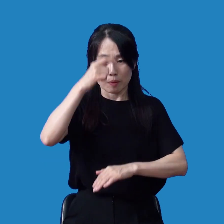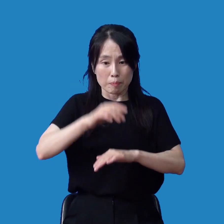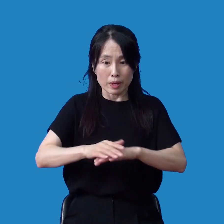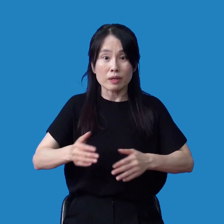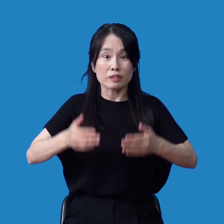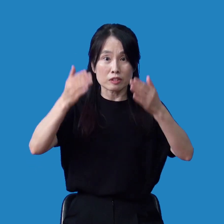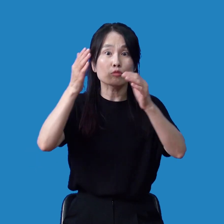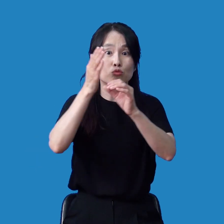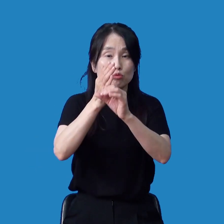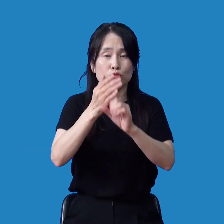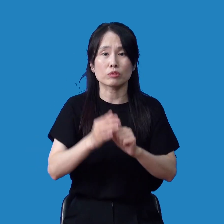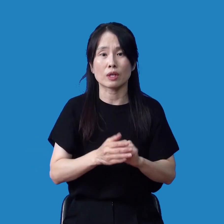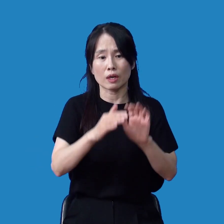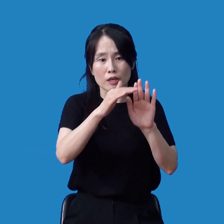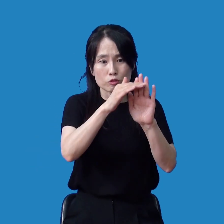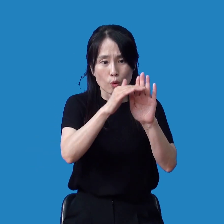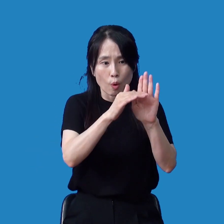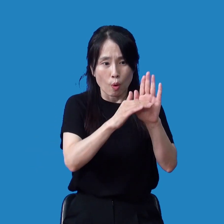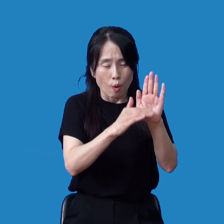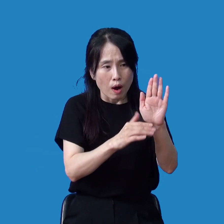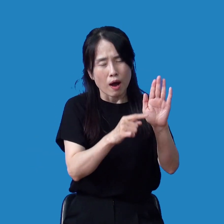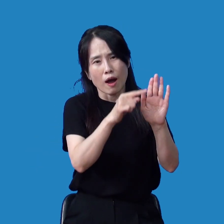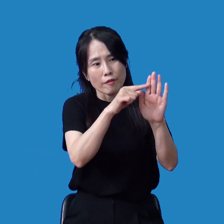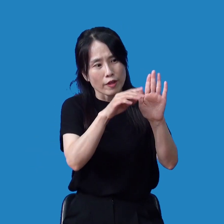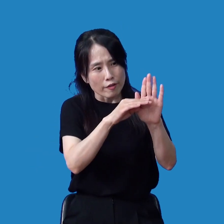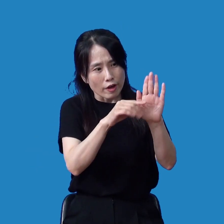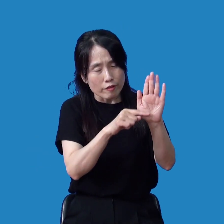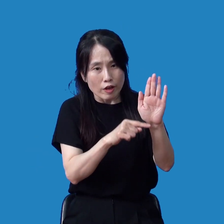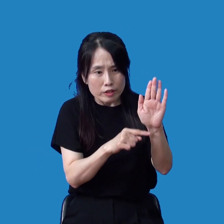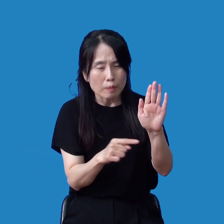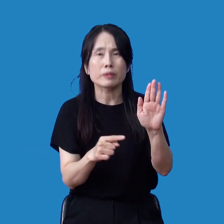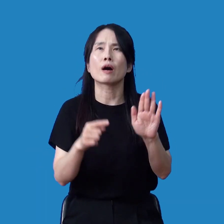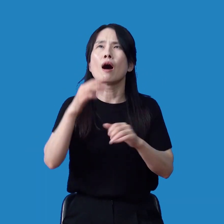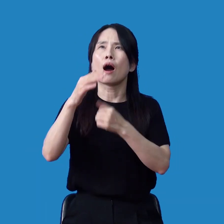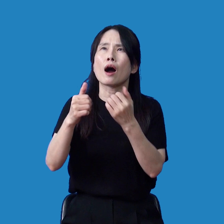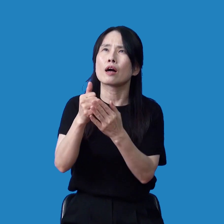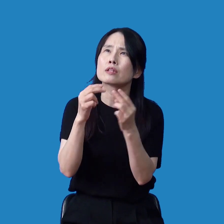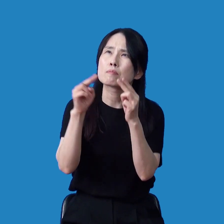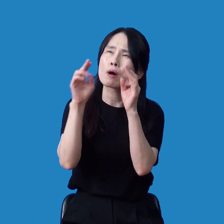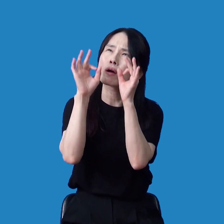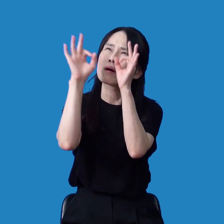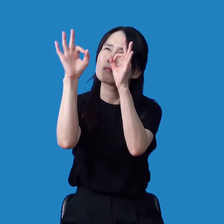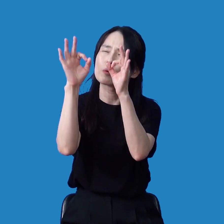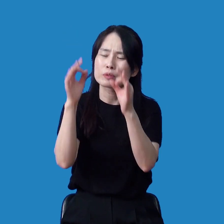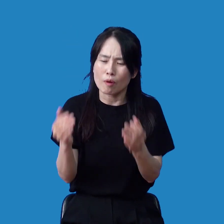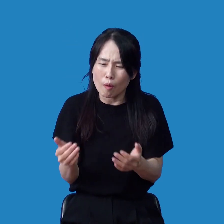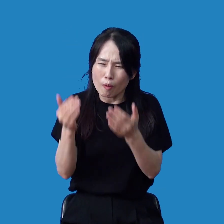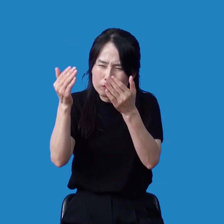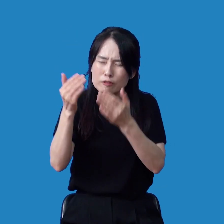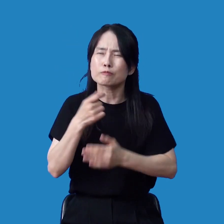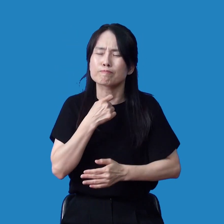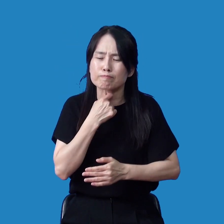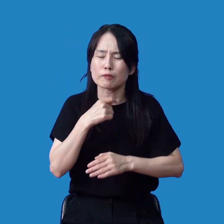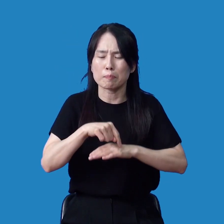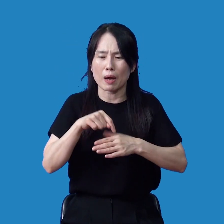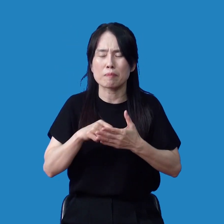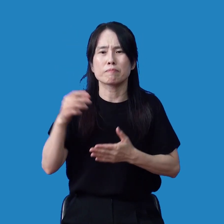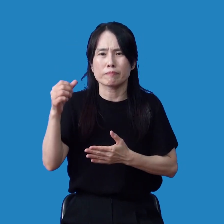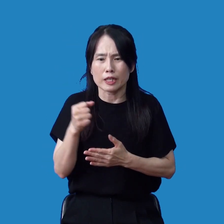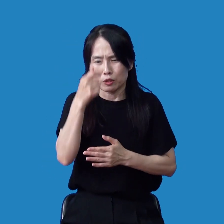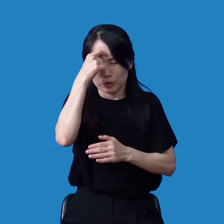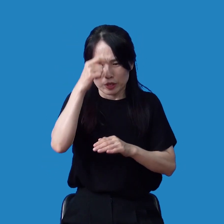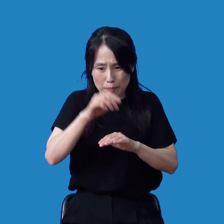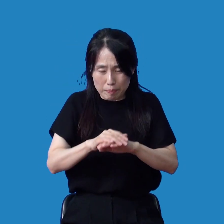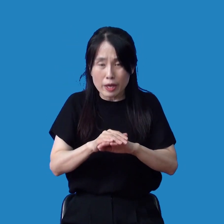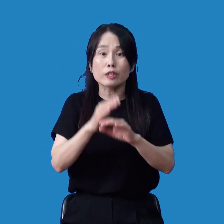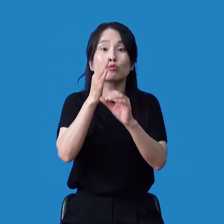순서 하나하나마다 전심으로 하나님 바라보면서 하나님께 바쳐드리는 그런 마음으로 예배 드리고 있지 않습니까?